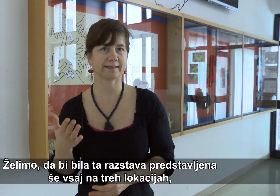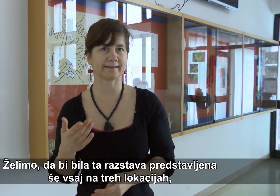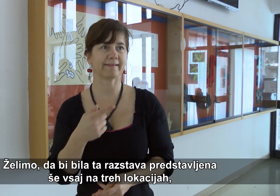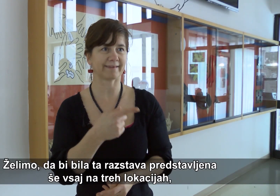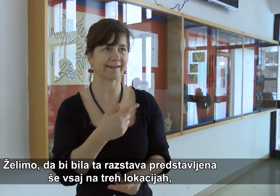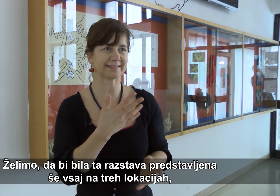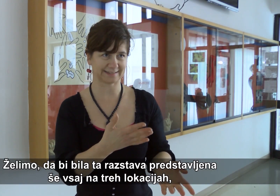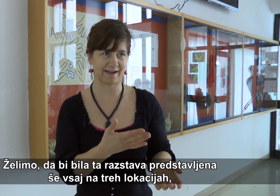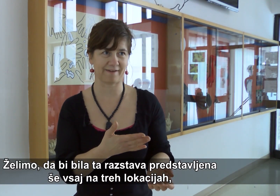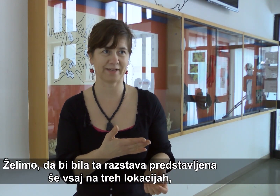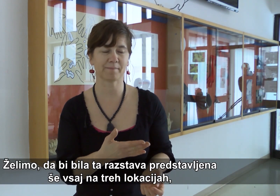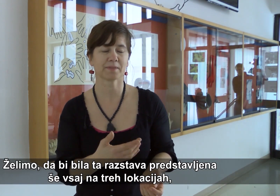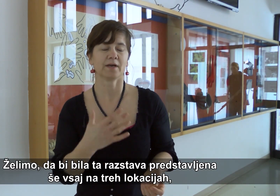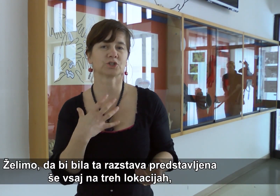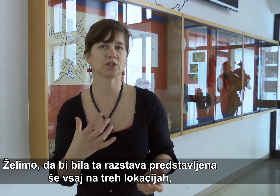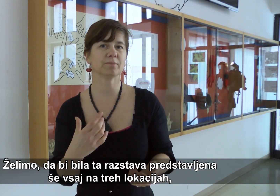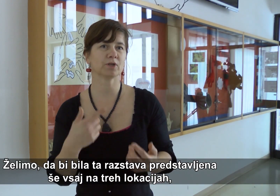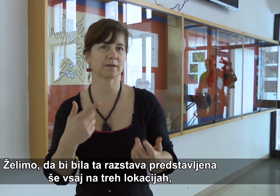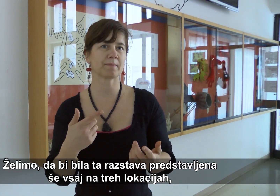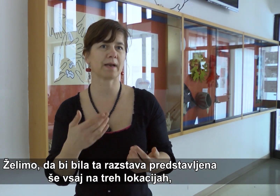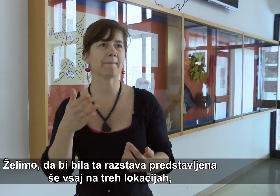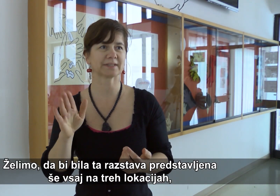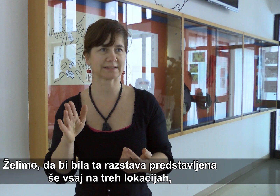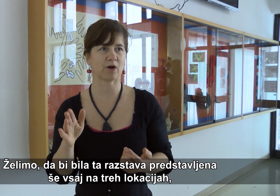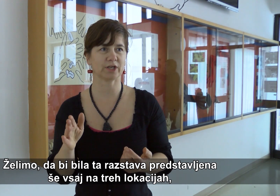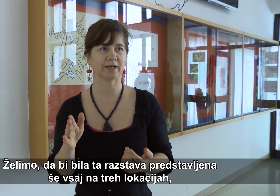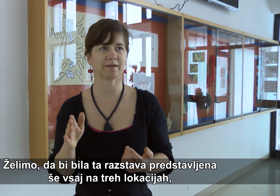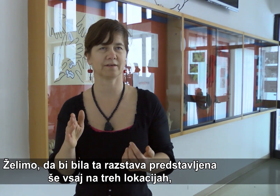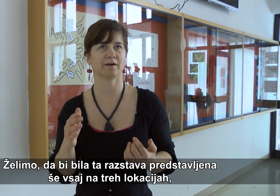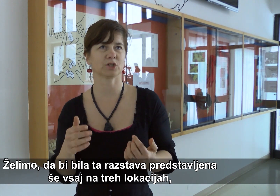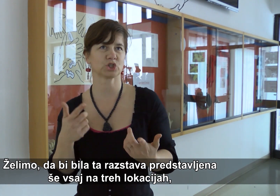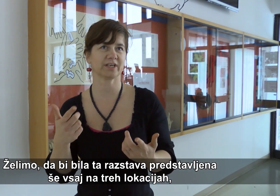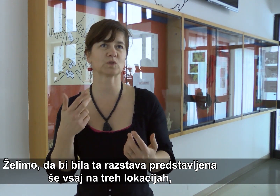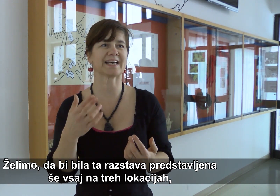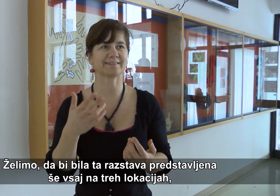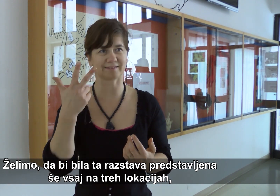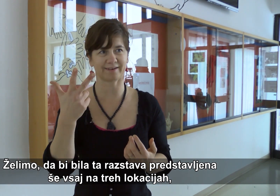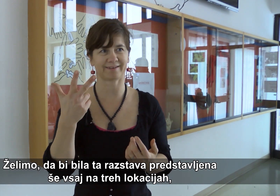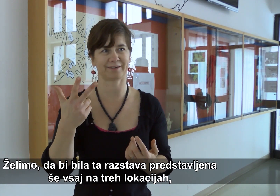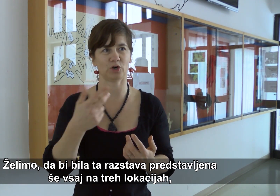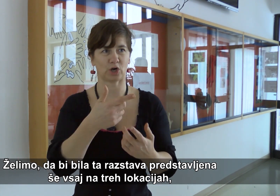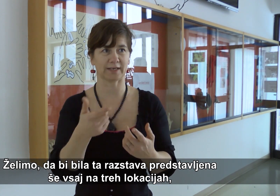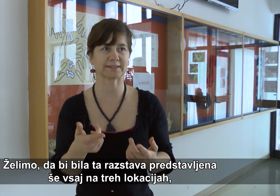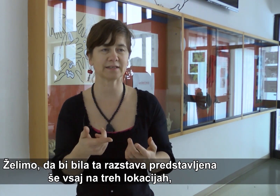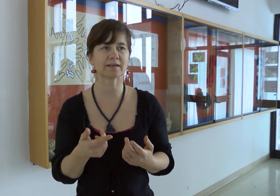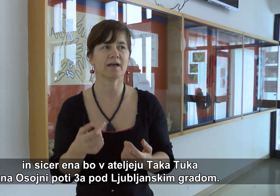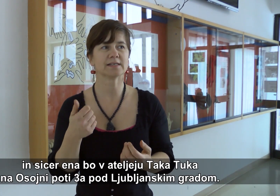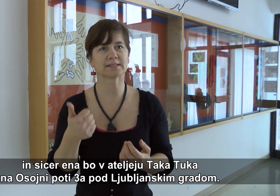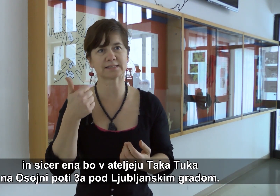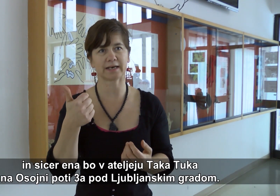Glede te razstave želimo, da bi bila predstavljena še na vsaj treh lokacijah. In sicer